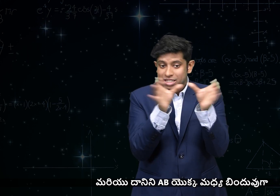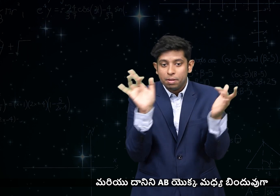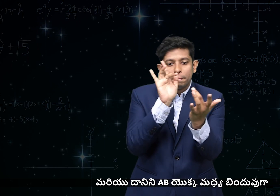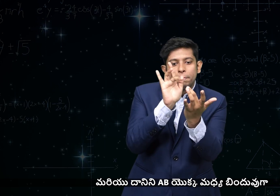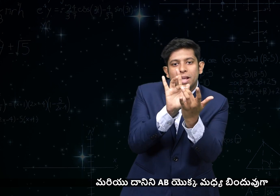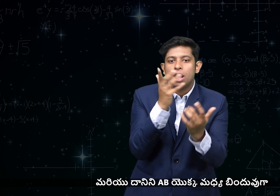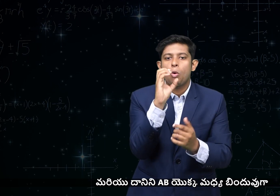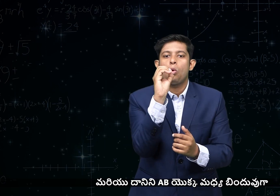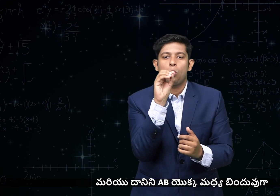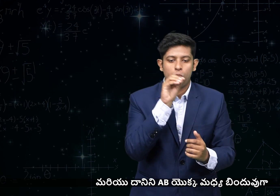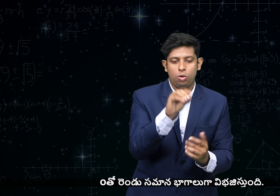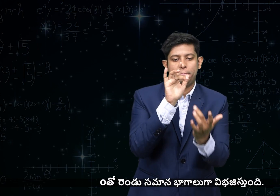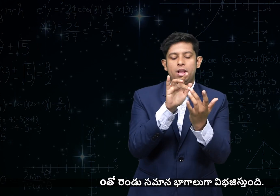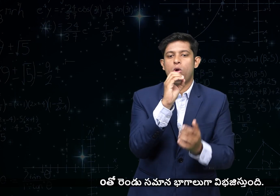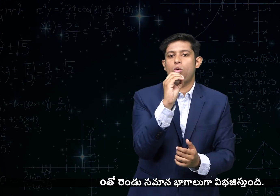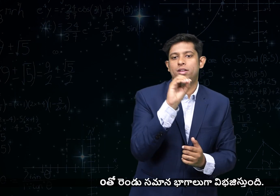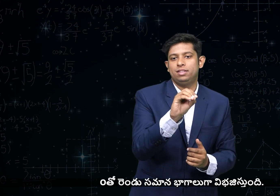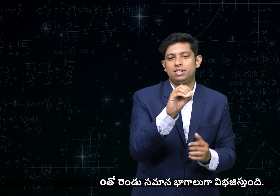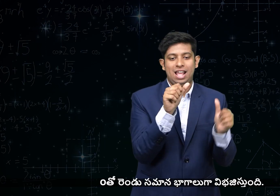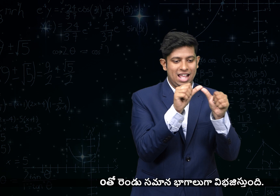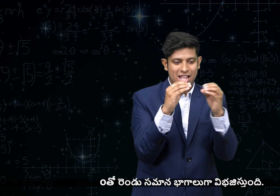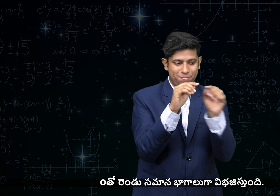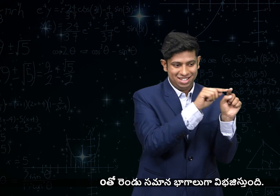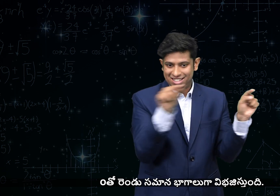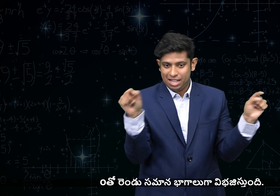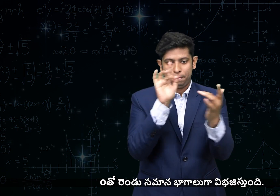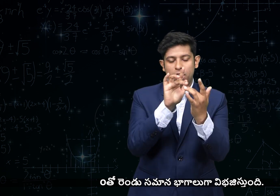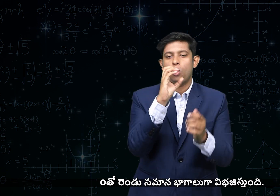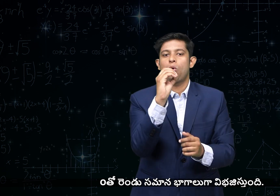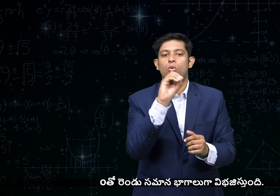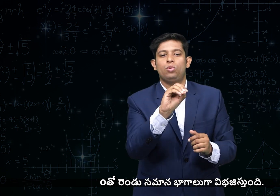యొక్క మధ్య బిందువుగా ఓతో 2 సమాన భాగాలుగా విభజిస్తుంది.